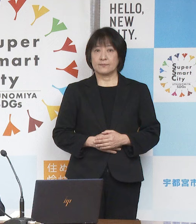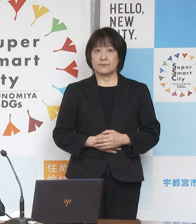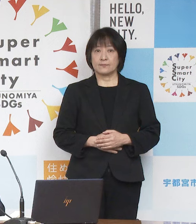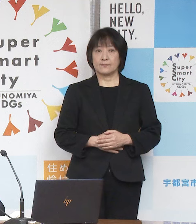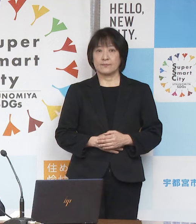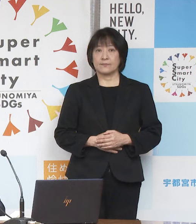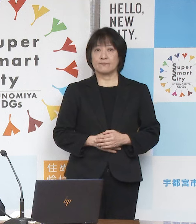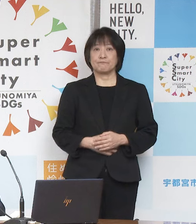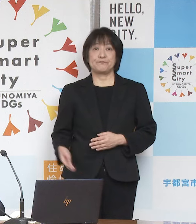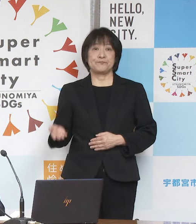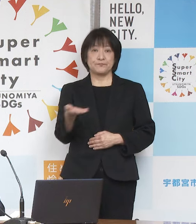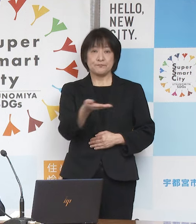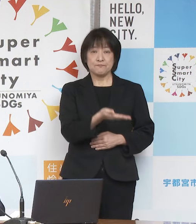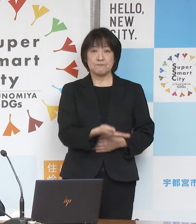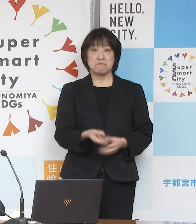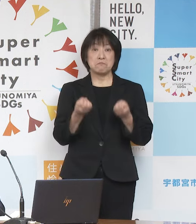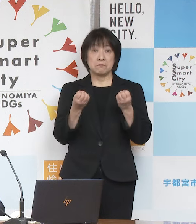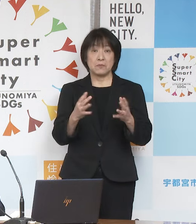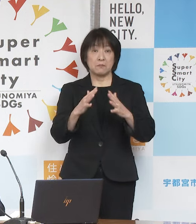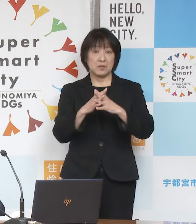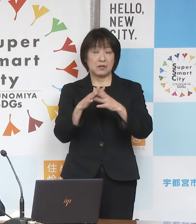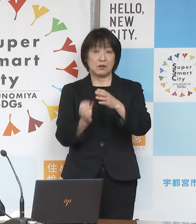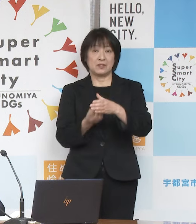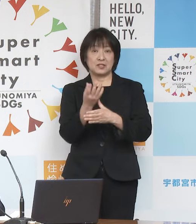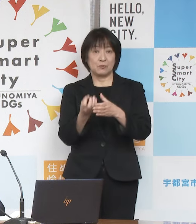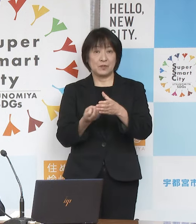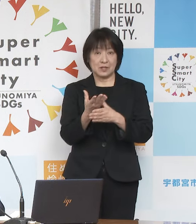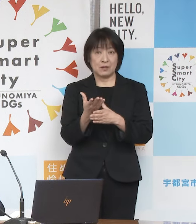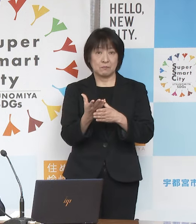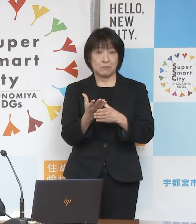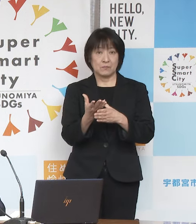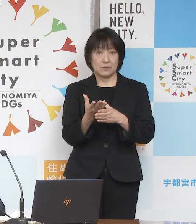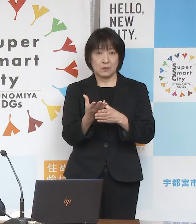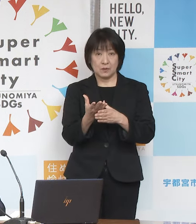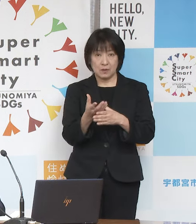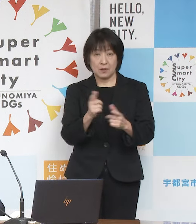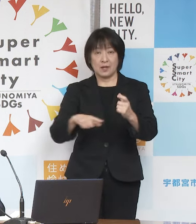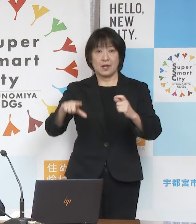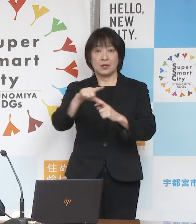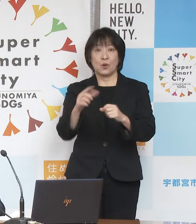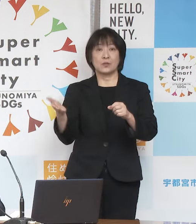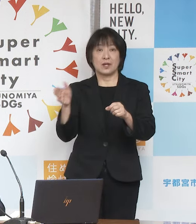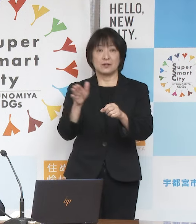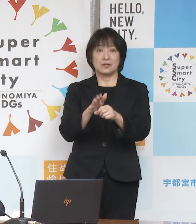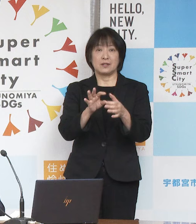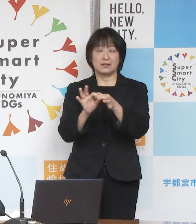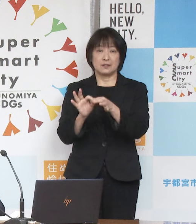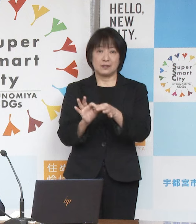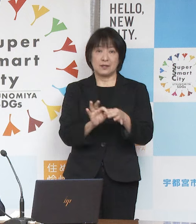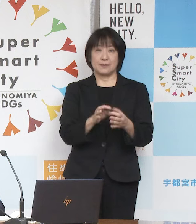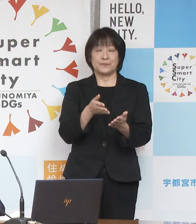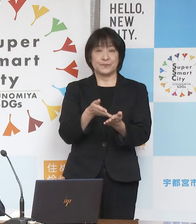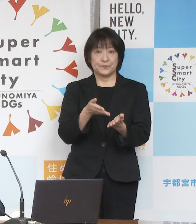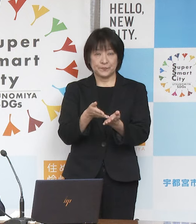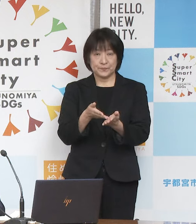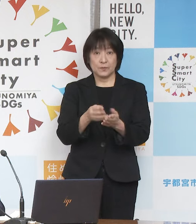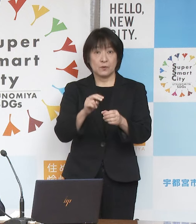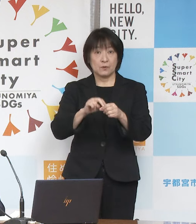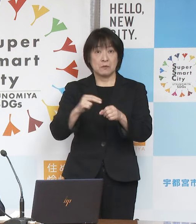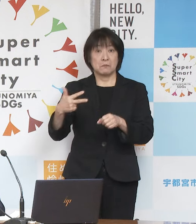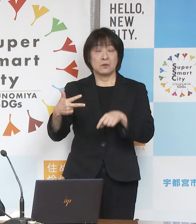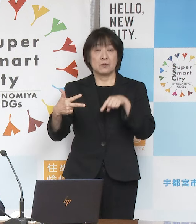ます次に新たな宮野泉の増設についてでついてでありますが本市で